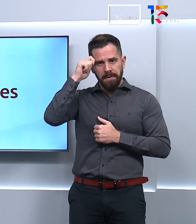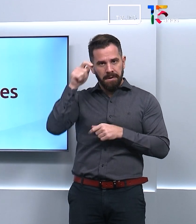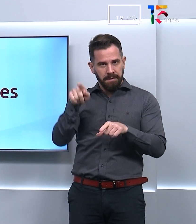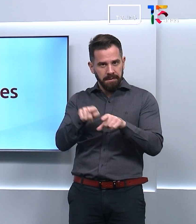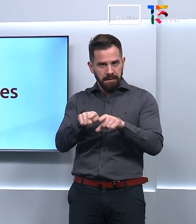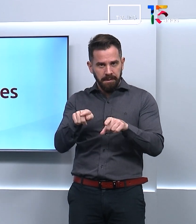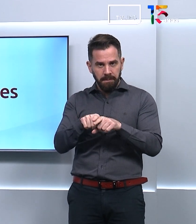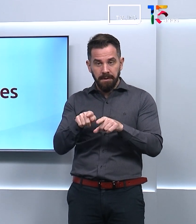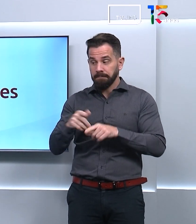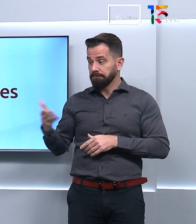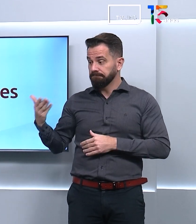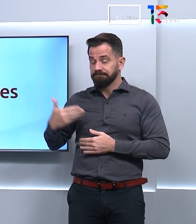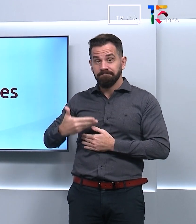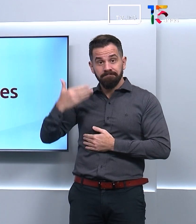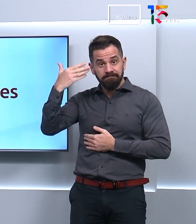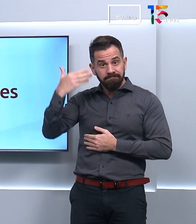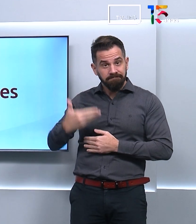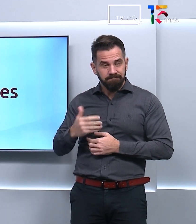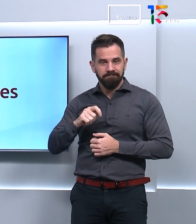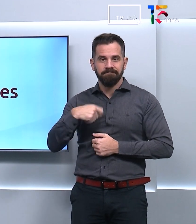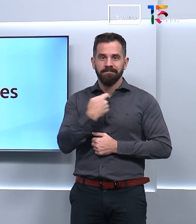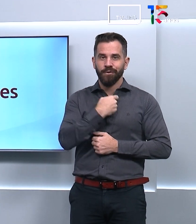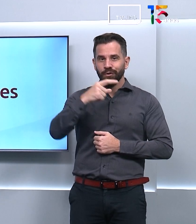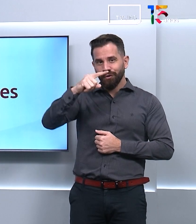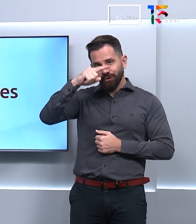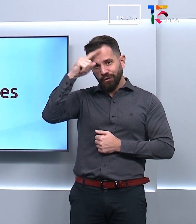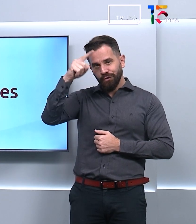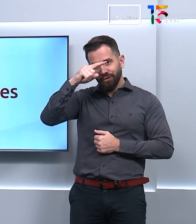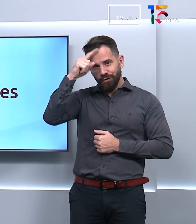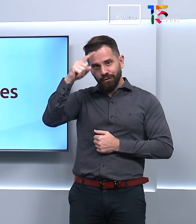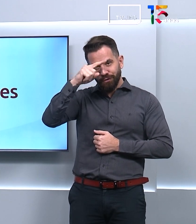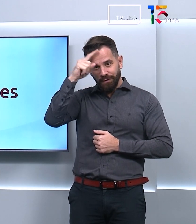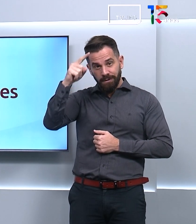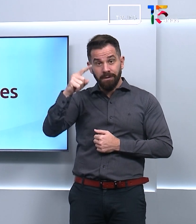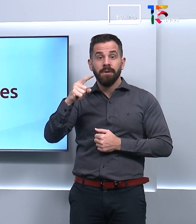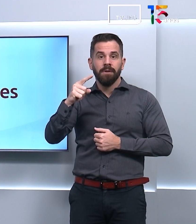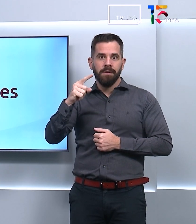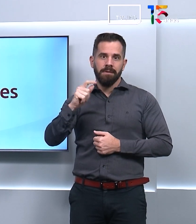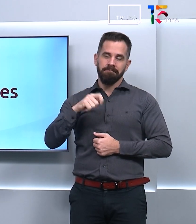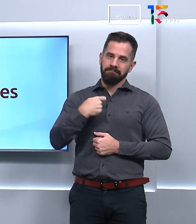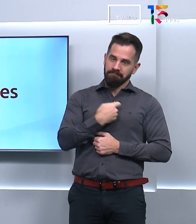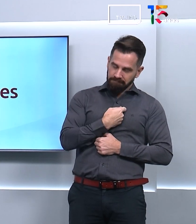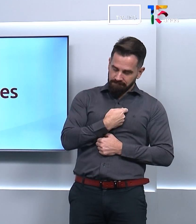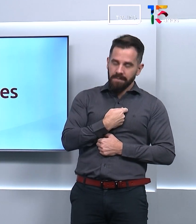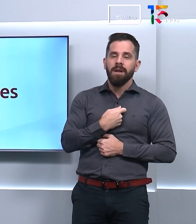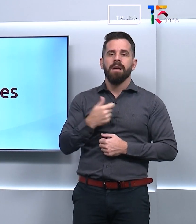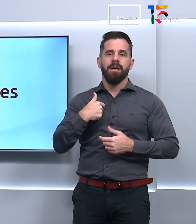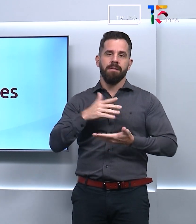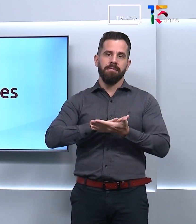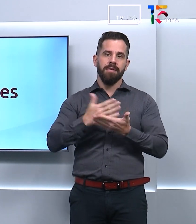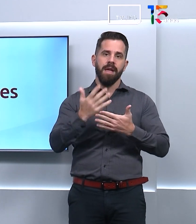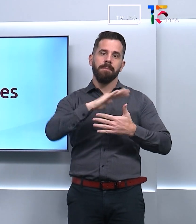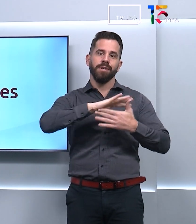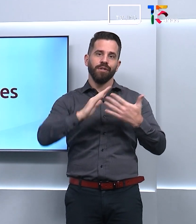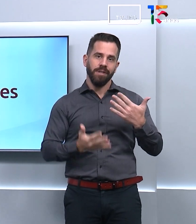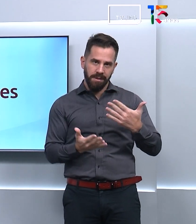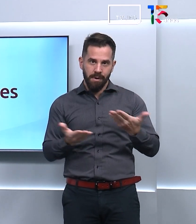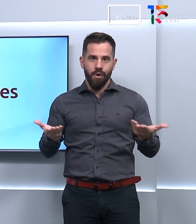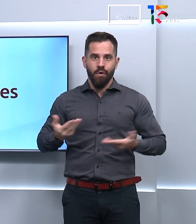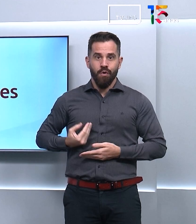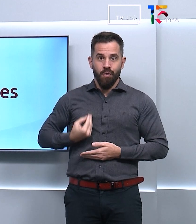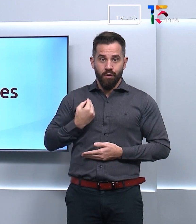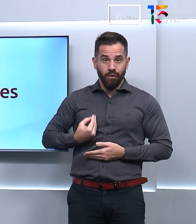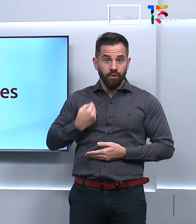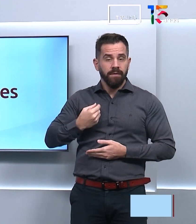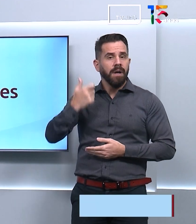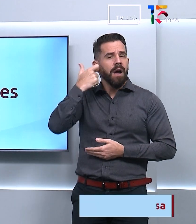escuros. E ao meu lado esquerdo está o professor Diego. Professor Diego Barbosa, que faz a interpretação para Libras no nosso